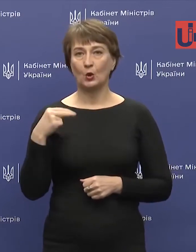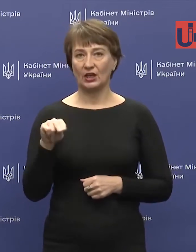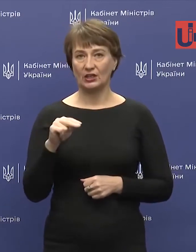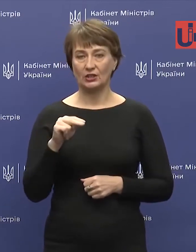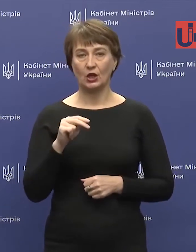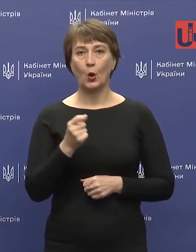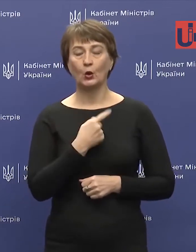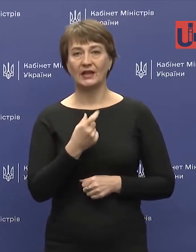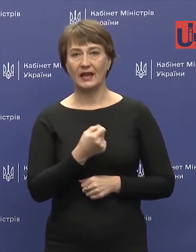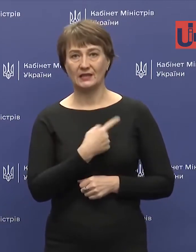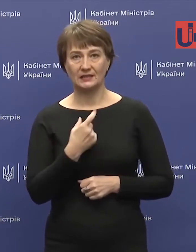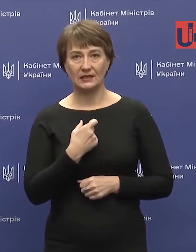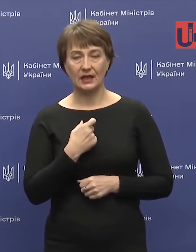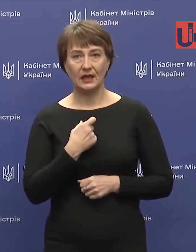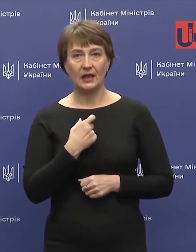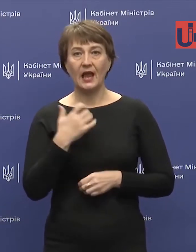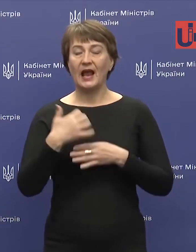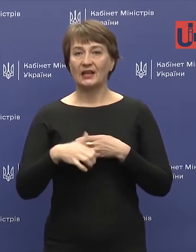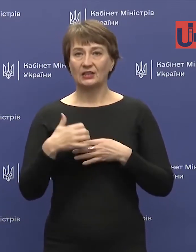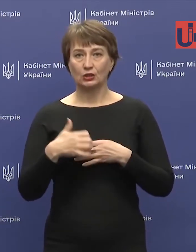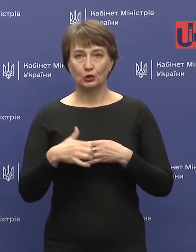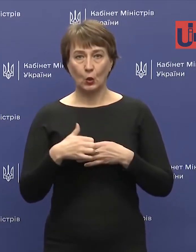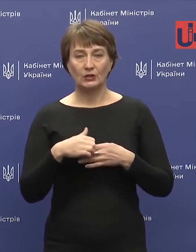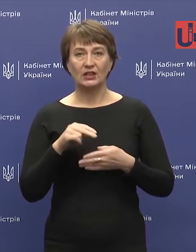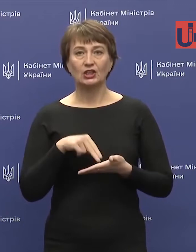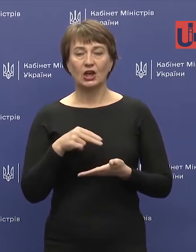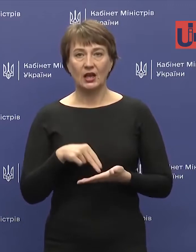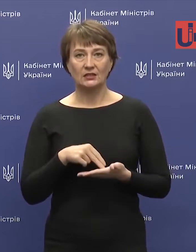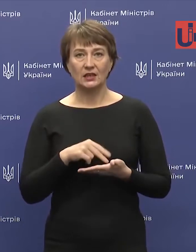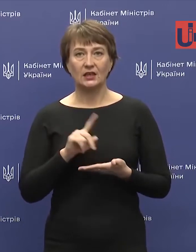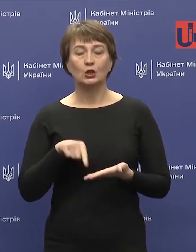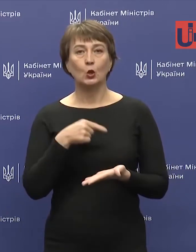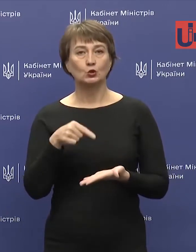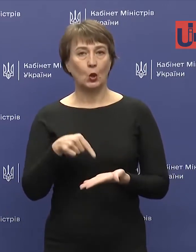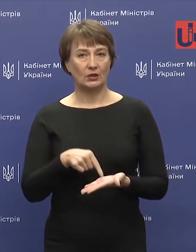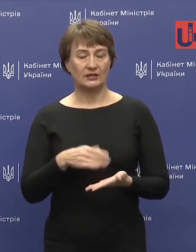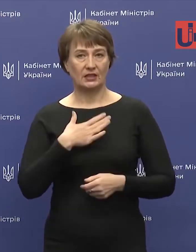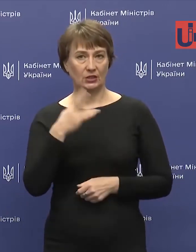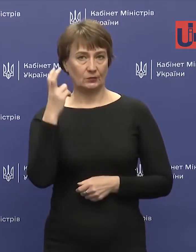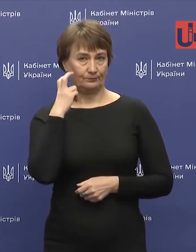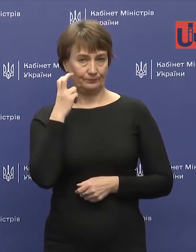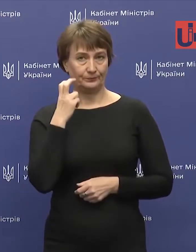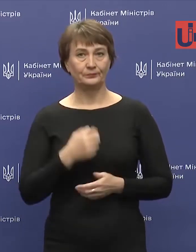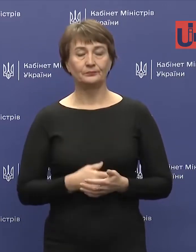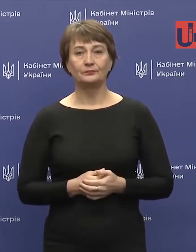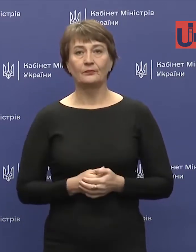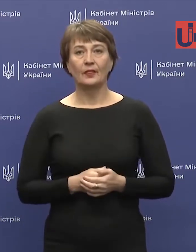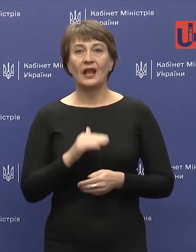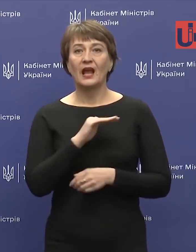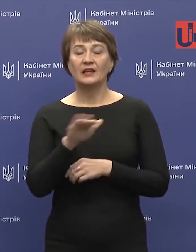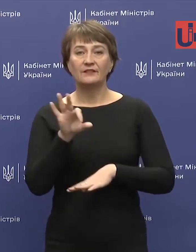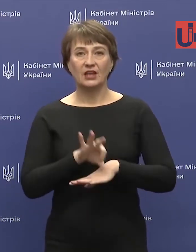місто Одеса, місто Херсон, місто Черкаси та столиця нашої країни – місто Київ.